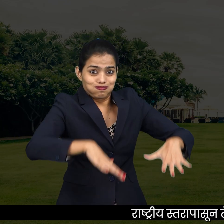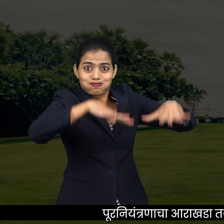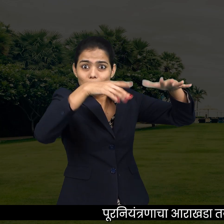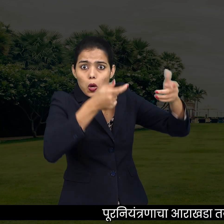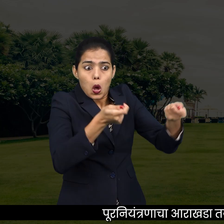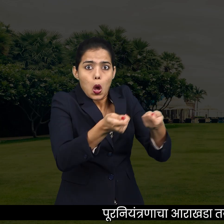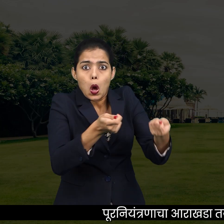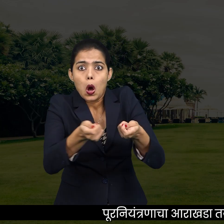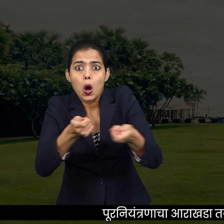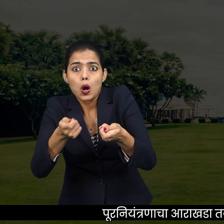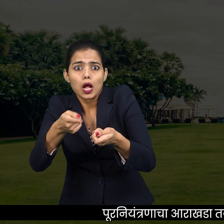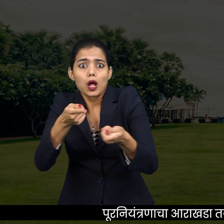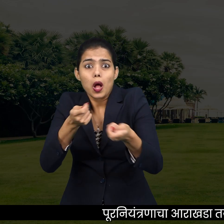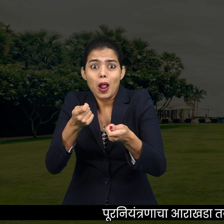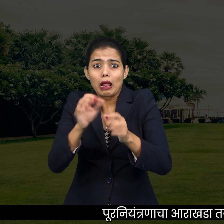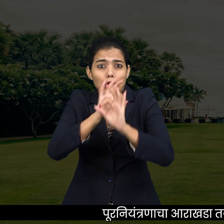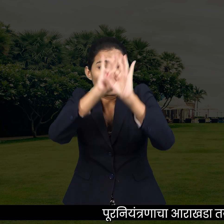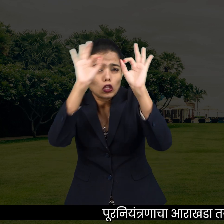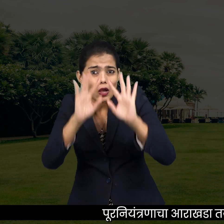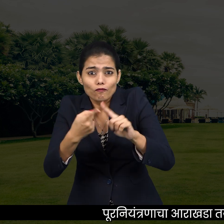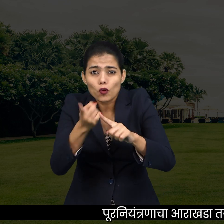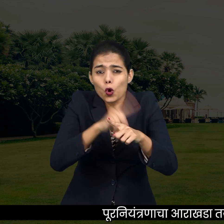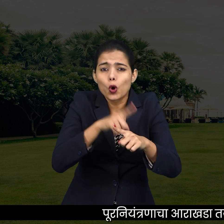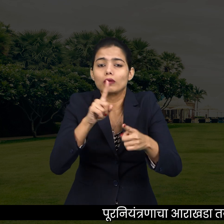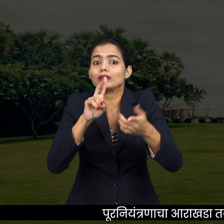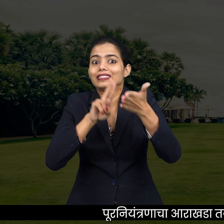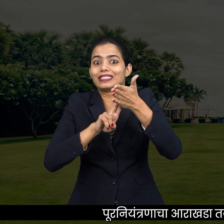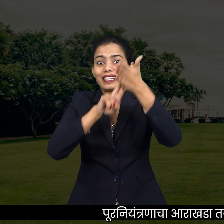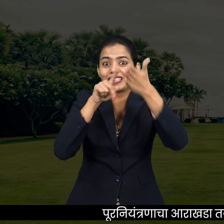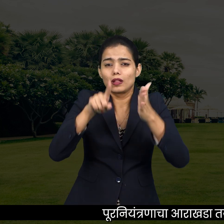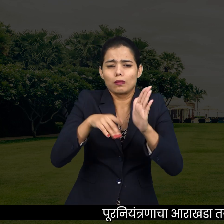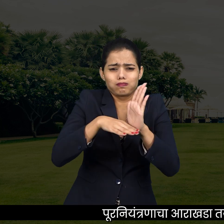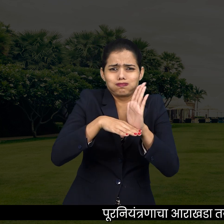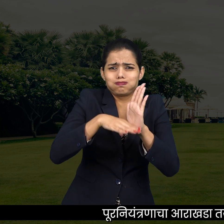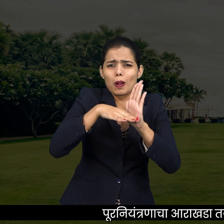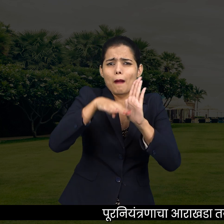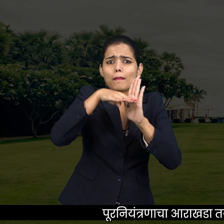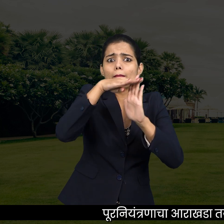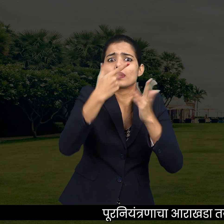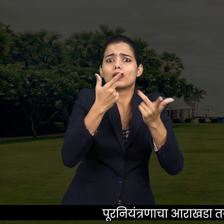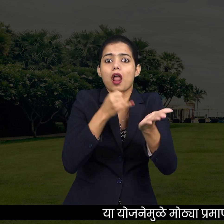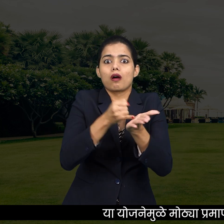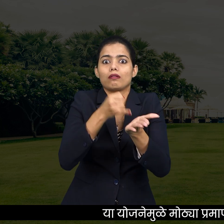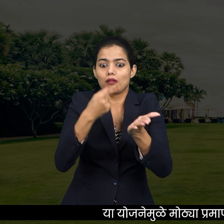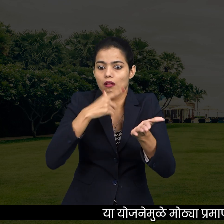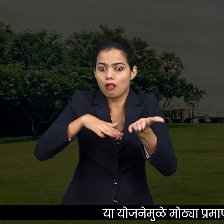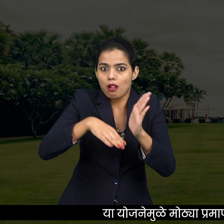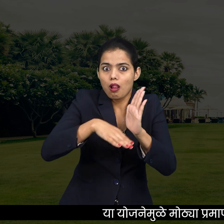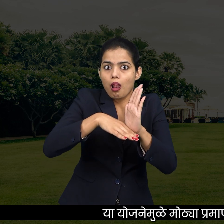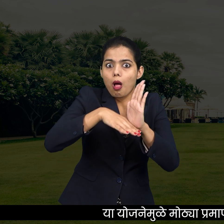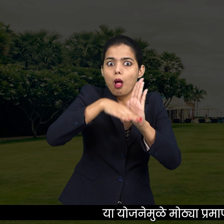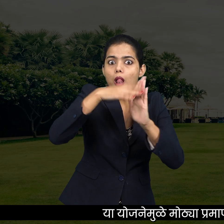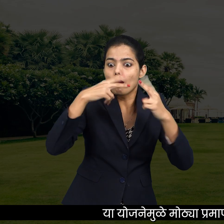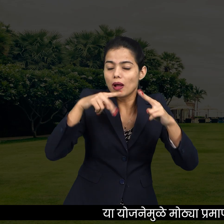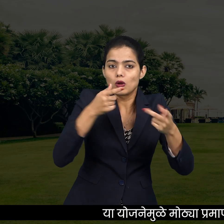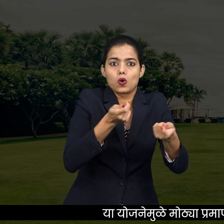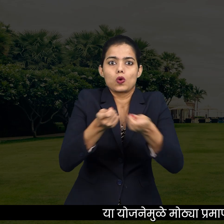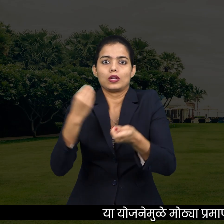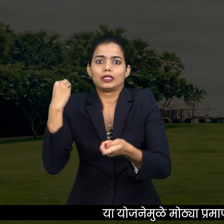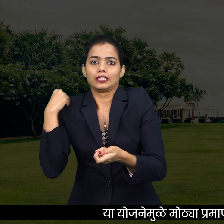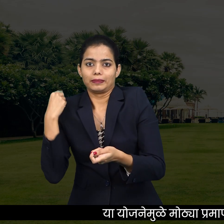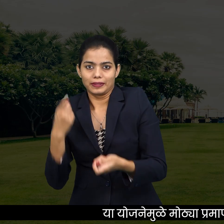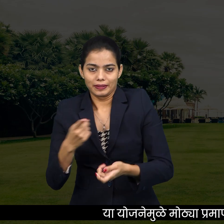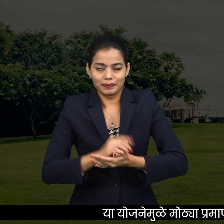पातळीपर्यंत पूर नियंत्रणाचा आराखडा तयार ठेवण्यात आले आहे. या योजनेमुळे मोठ्या